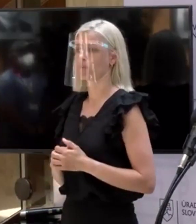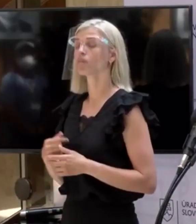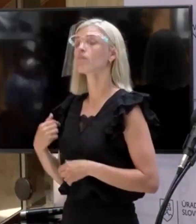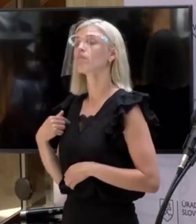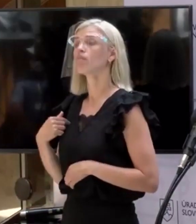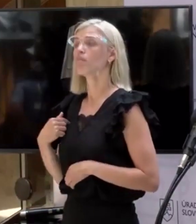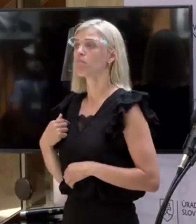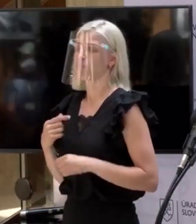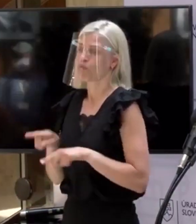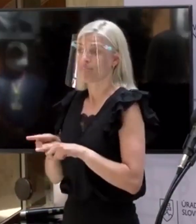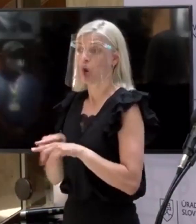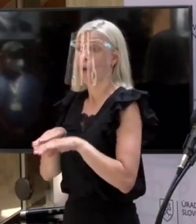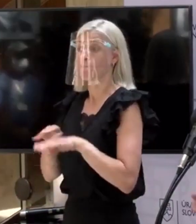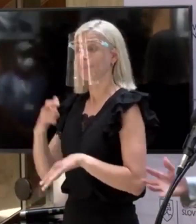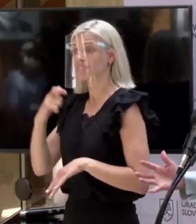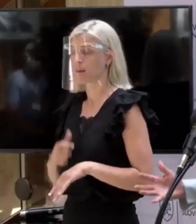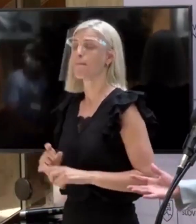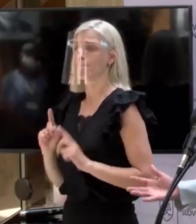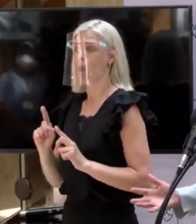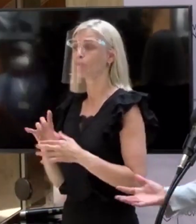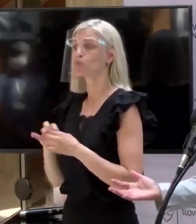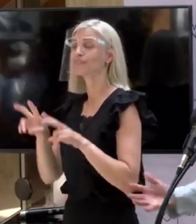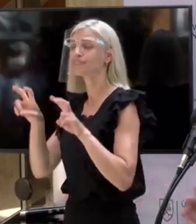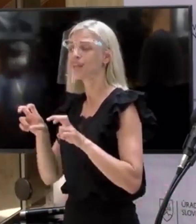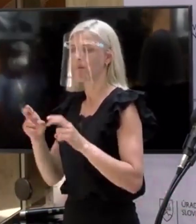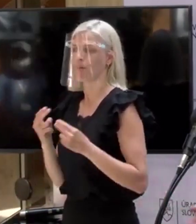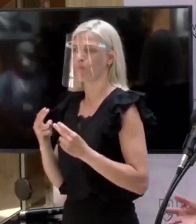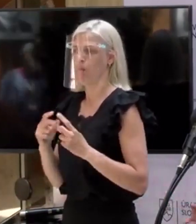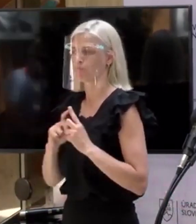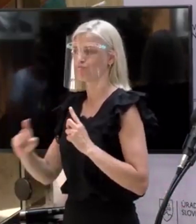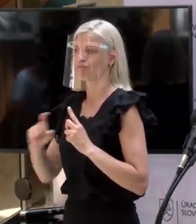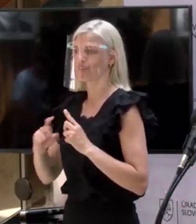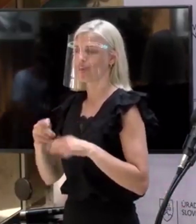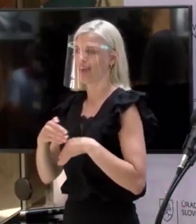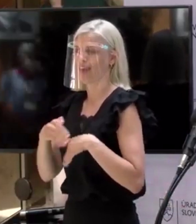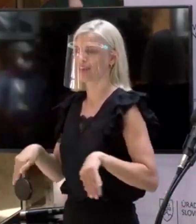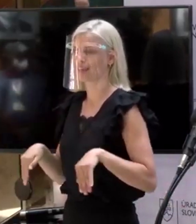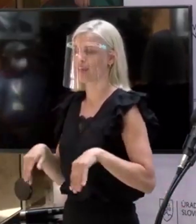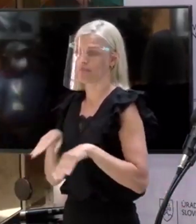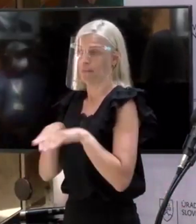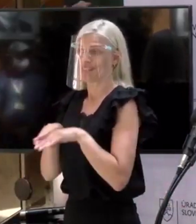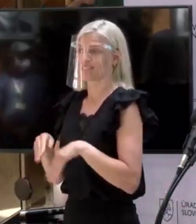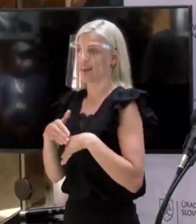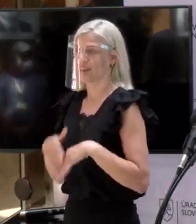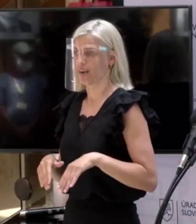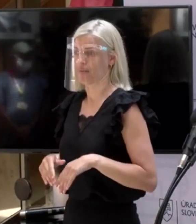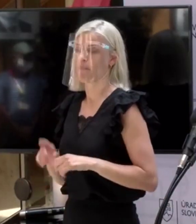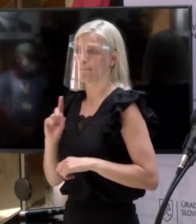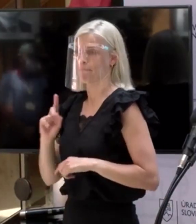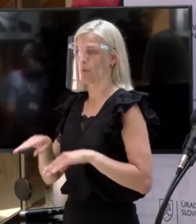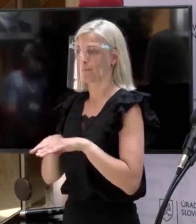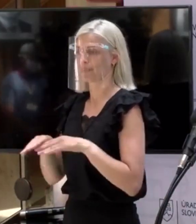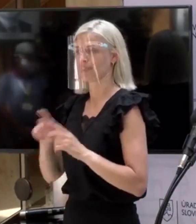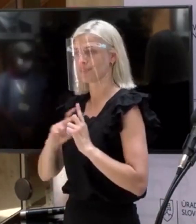Ja si myslím, že je to dôležité, samozrejme. Aj z ohľadu na témy, ktoré sú, tak sú to ministerské rady, tak je určite dobré, aby sa tam zúčastňoval aj